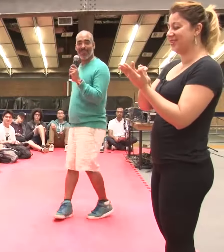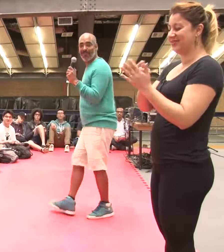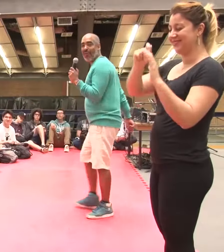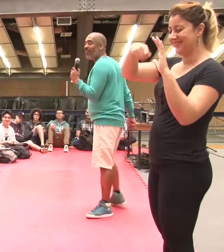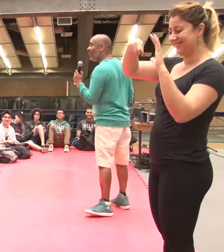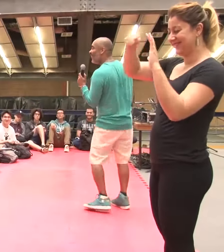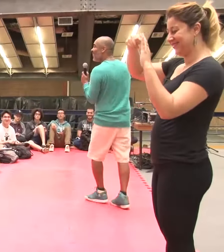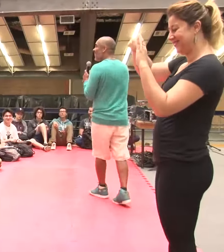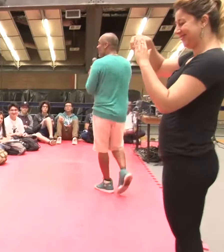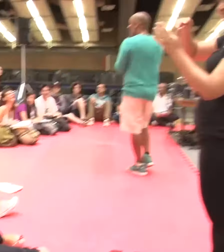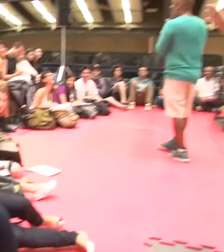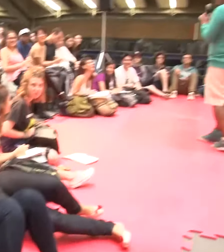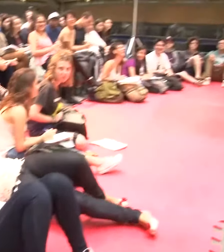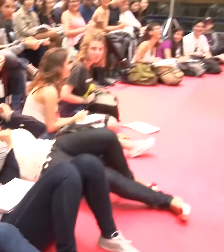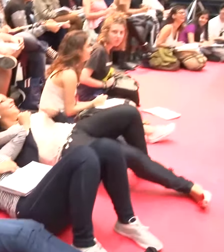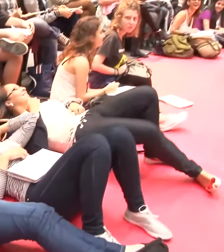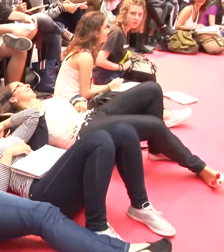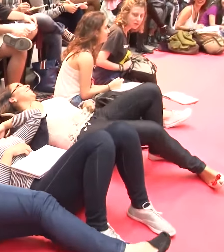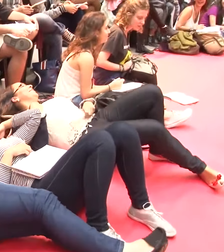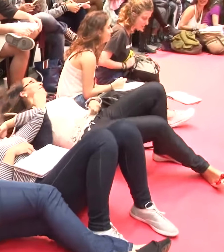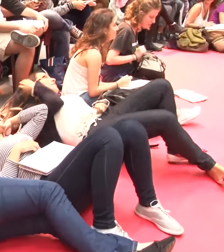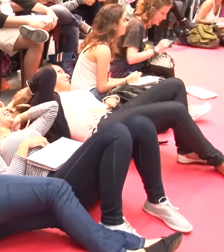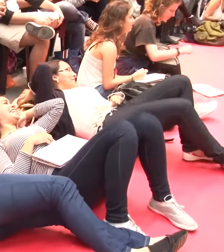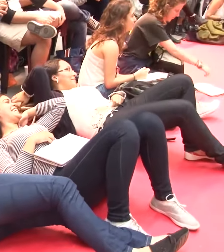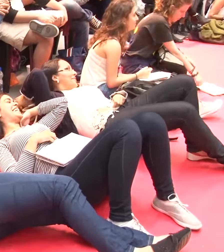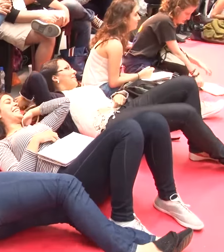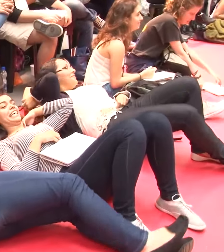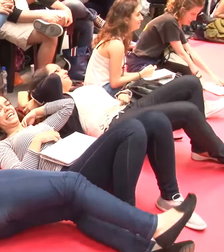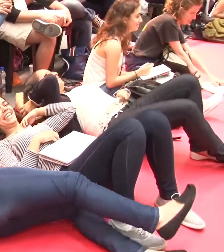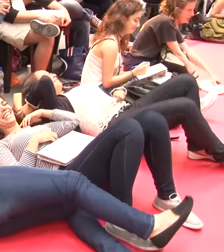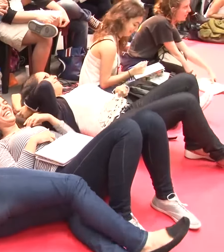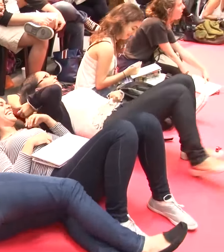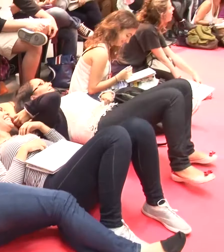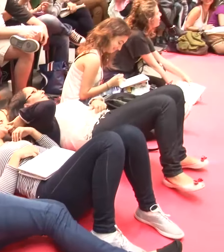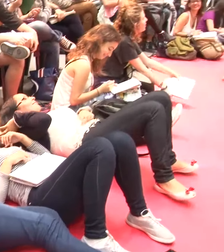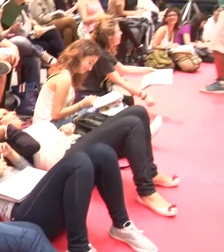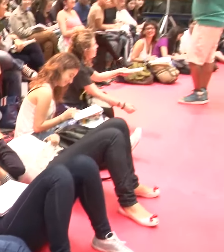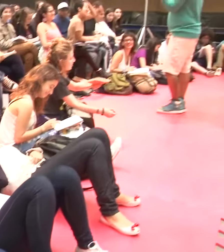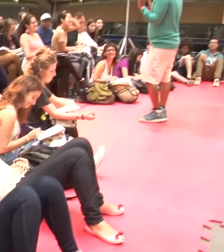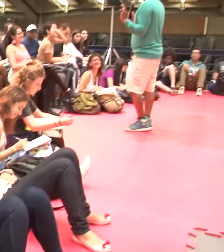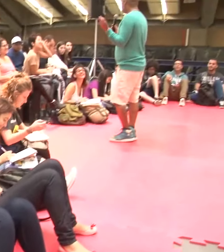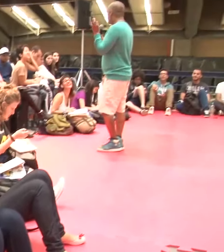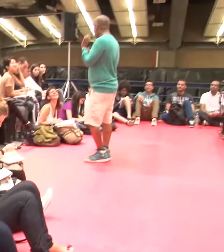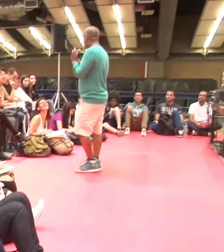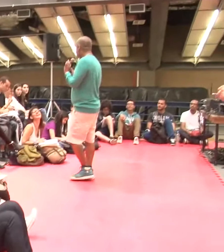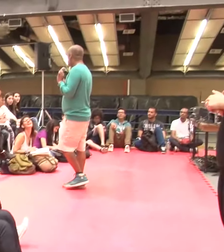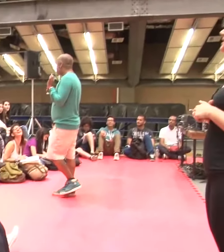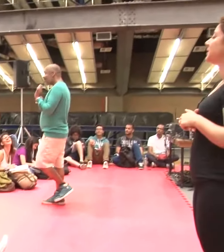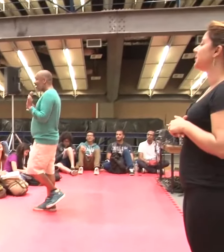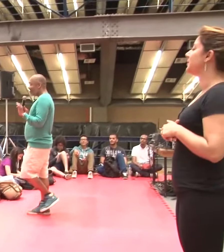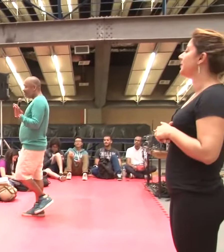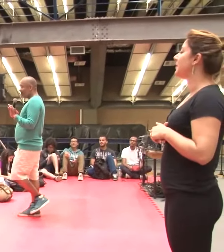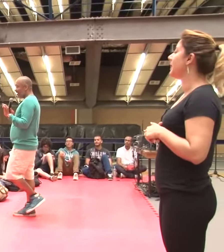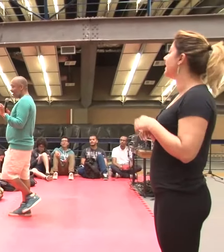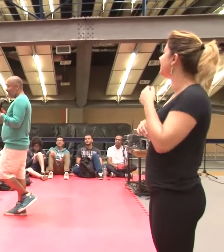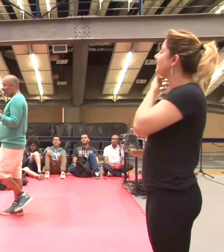por favor. É, para mostrar que as pessoas estão felizes de estarem aqui. Gente, só uma palavra que a gente precisa